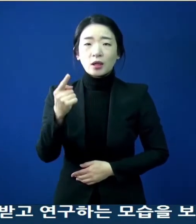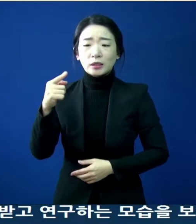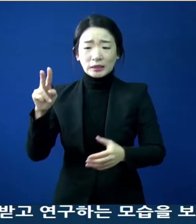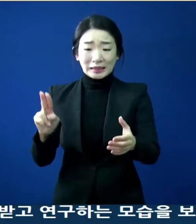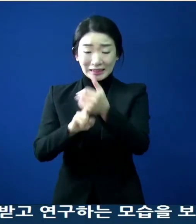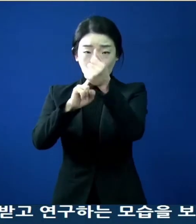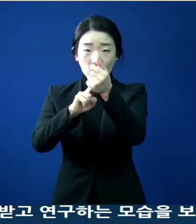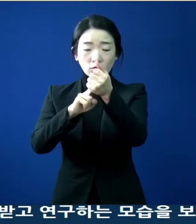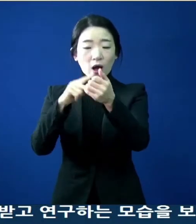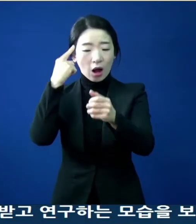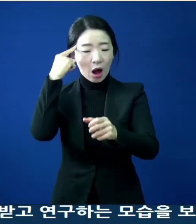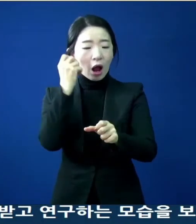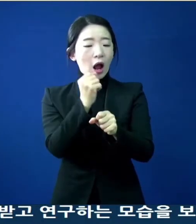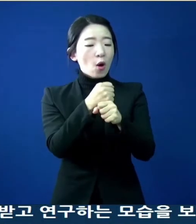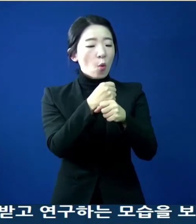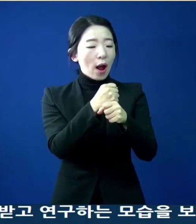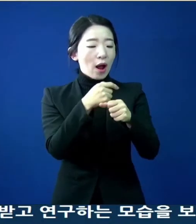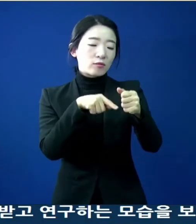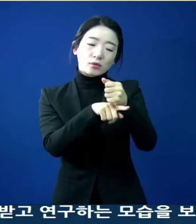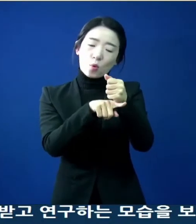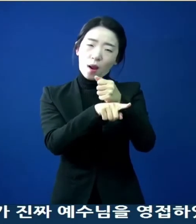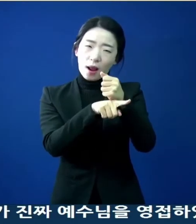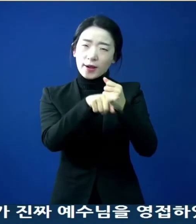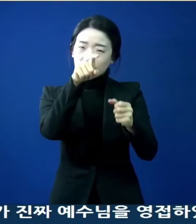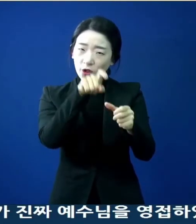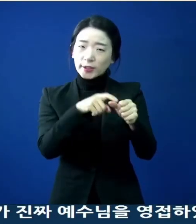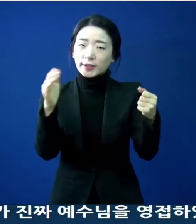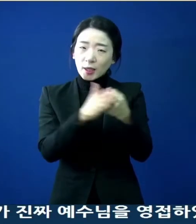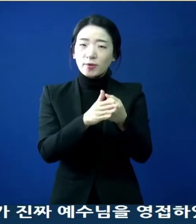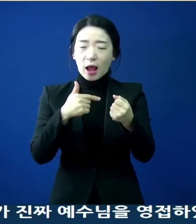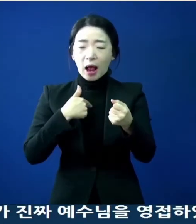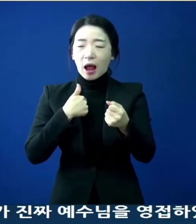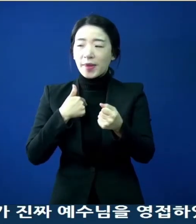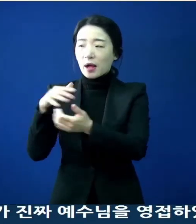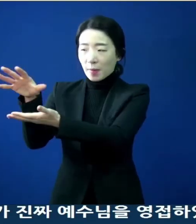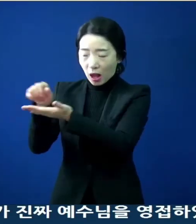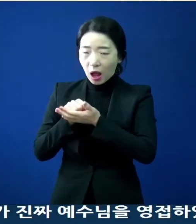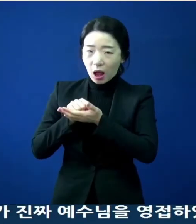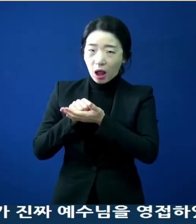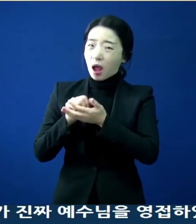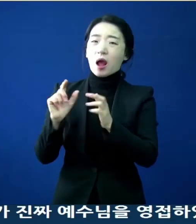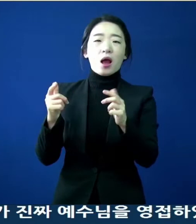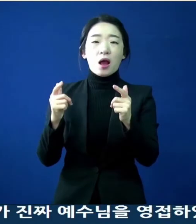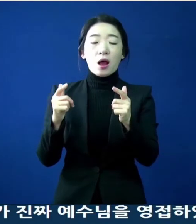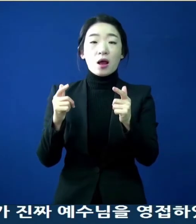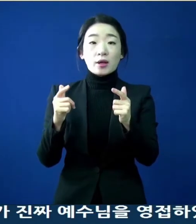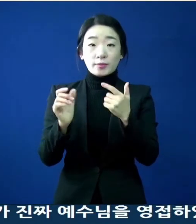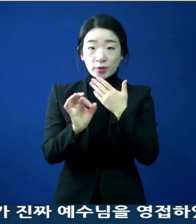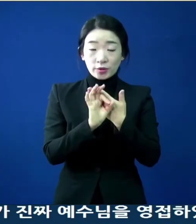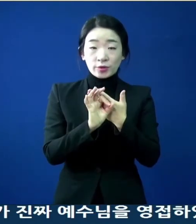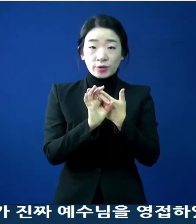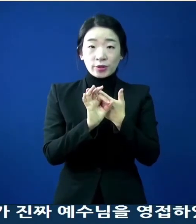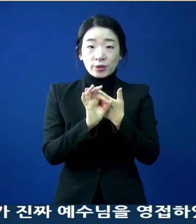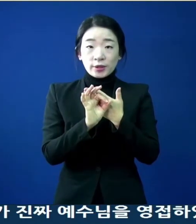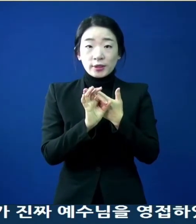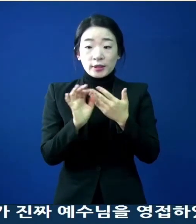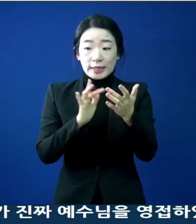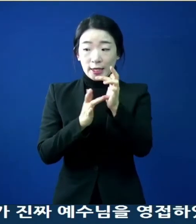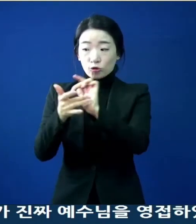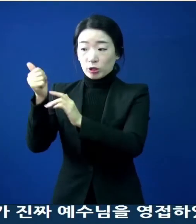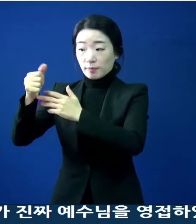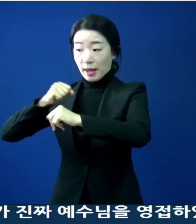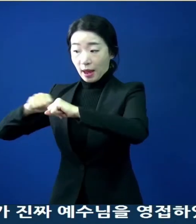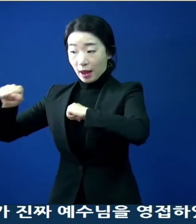그 기적을 내가 현실적으로 경험했기 때문에만 받아들이고 계십니까? 아니면 예수님이 행하신